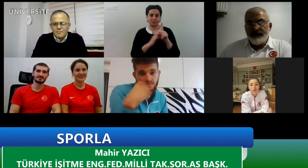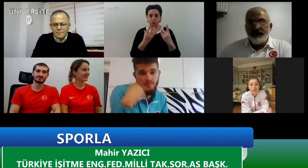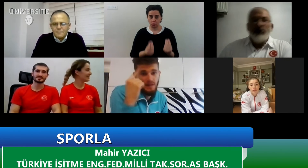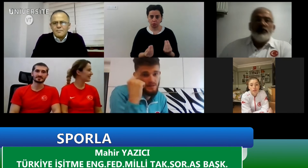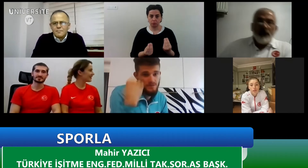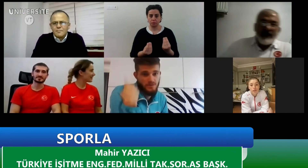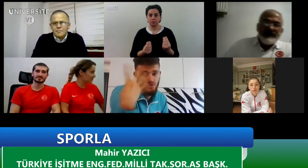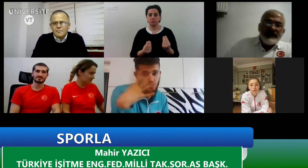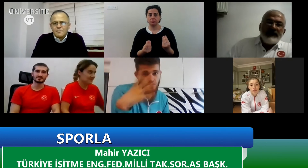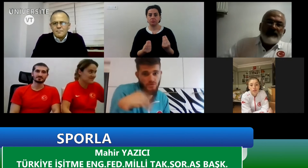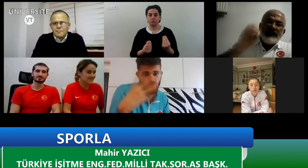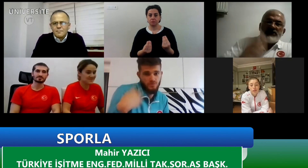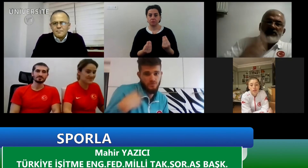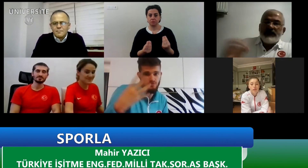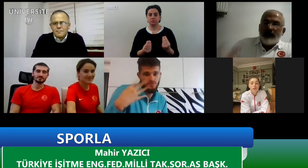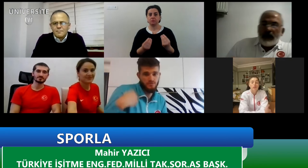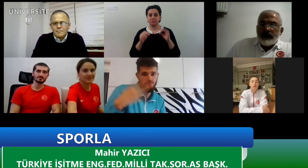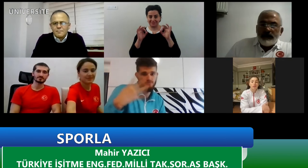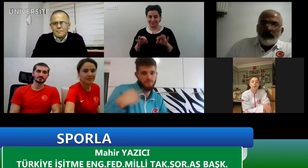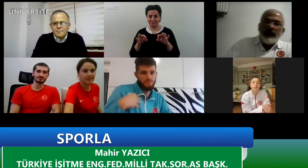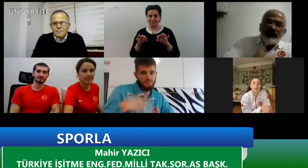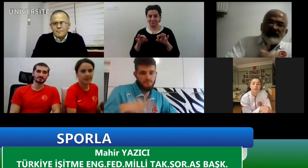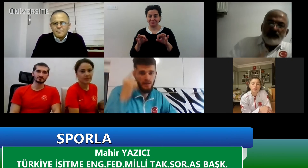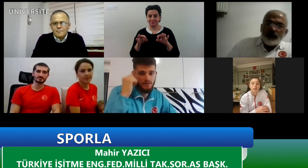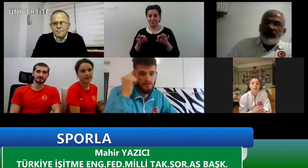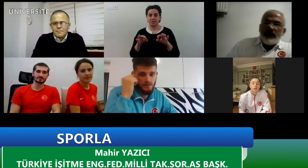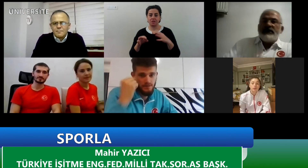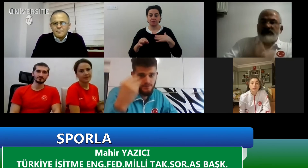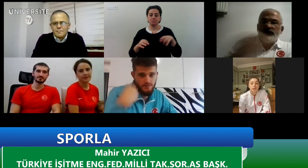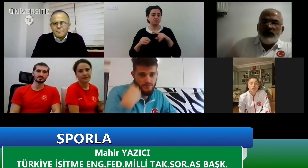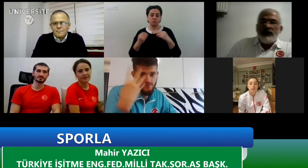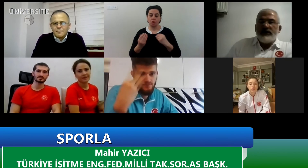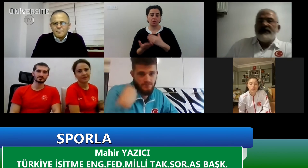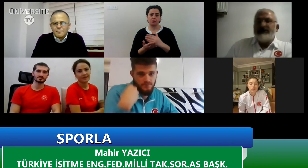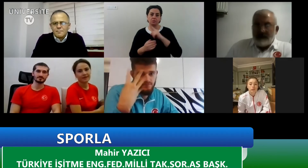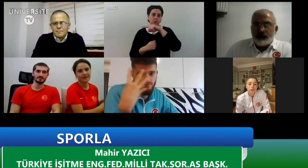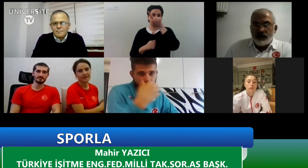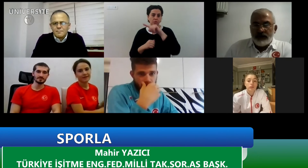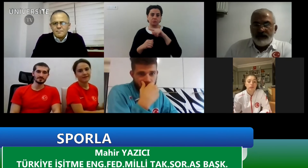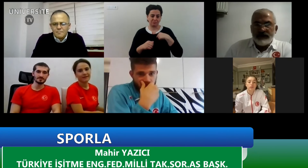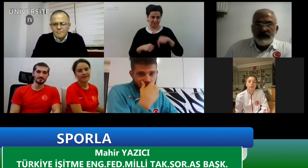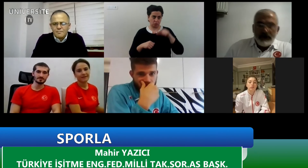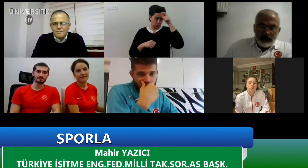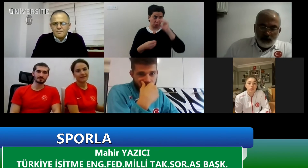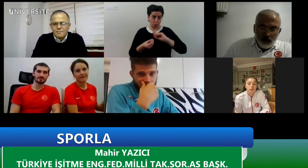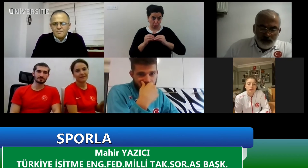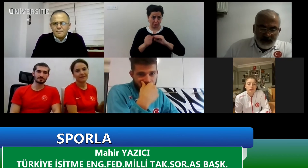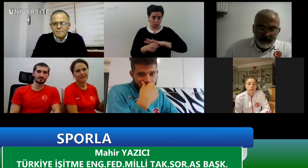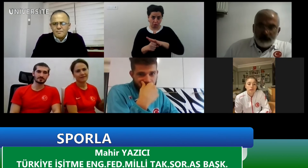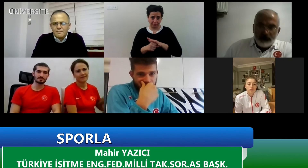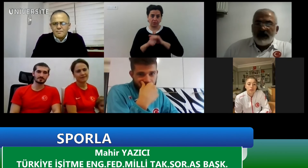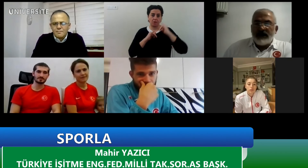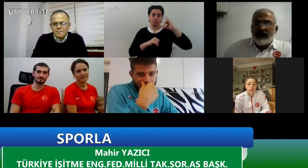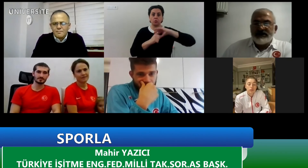geldi. Dolayısıyla gene şartlar aynı. Yani bizde problem varsa dünya ülkelerinde de problem var.